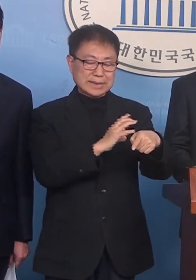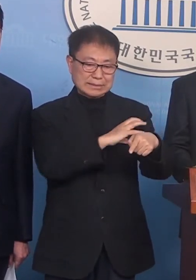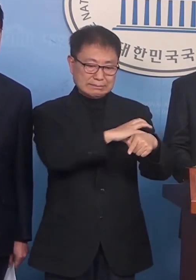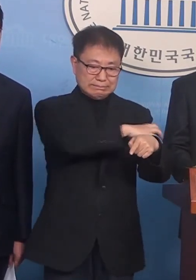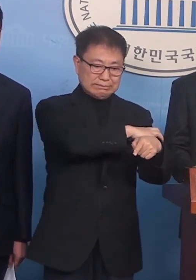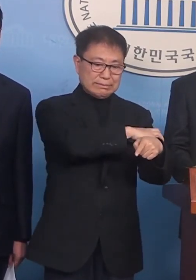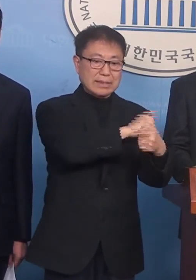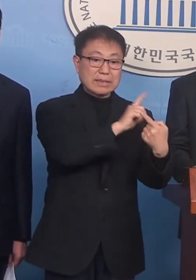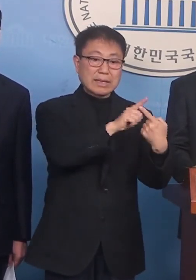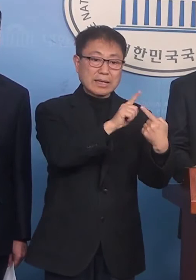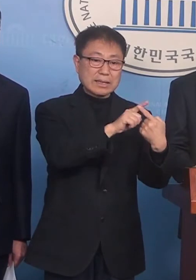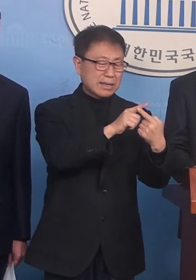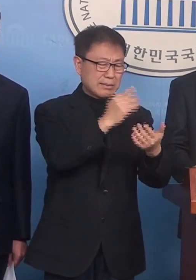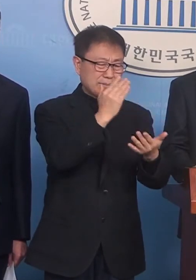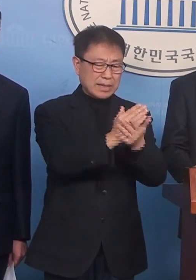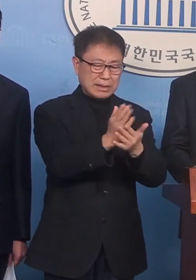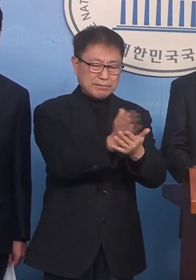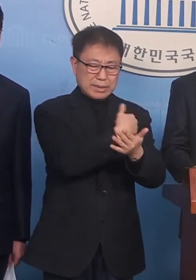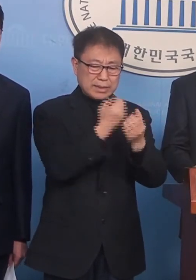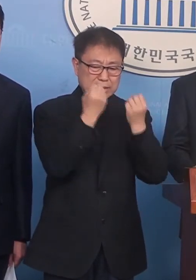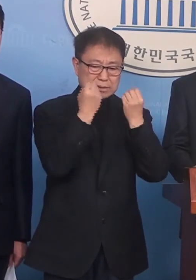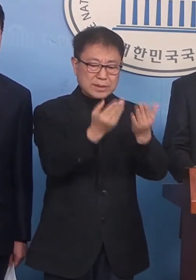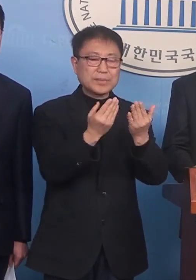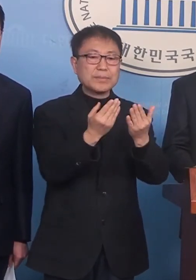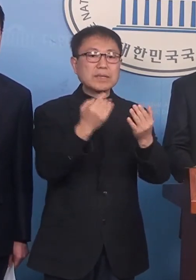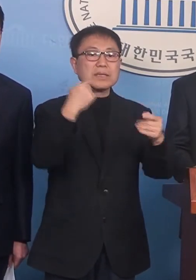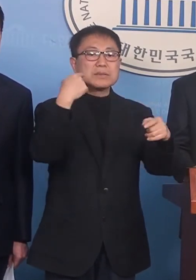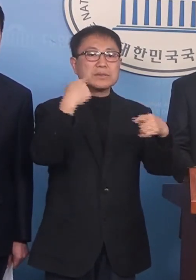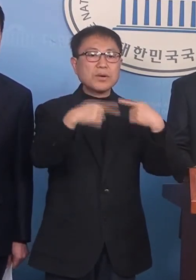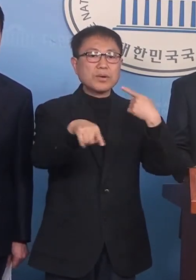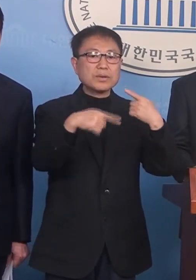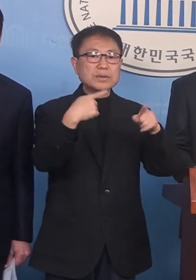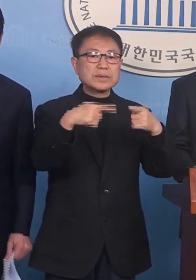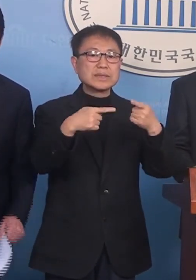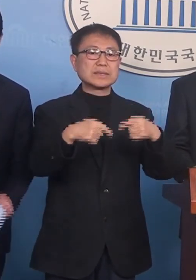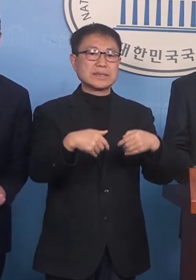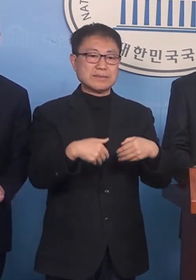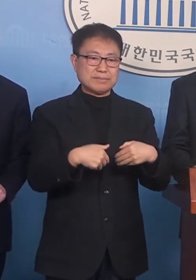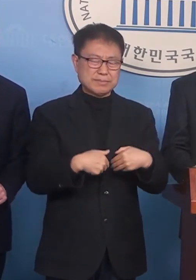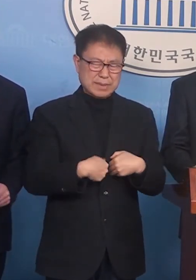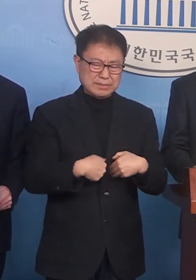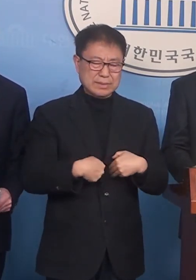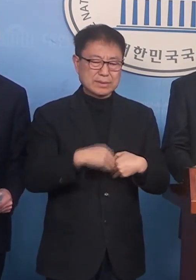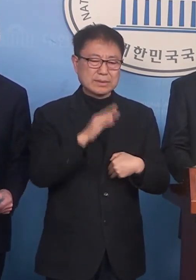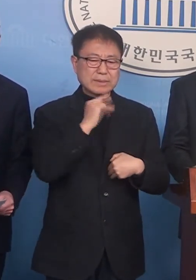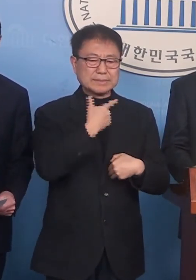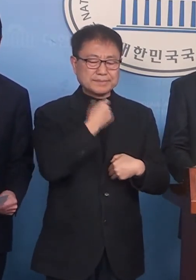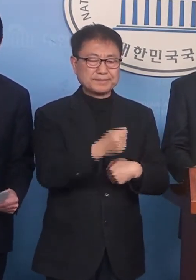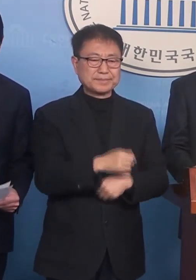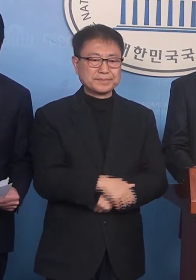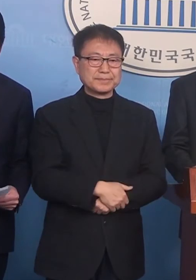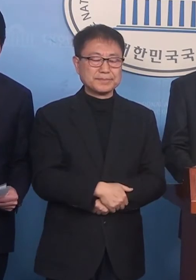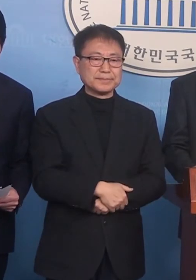기득권 정당들을 대체할 새로운 정치 세력의 등장을 절실하게 바랐습니다.